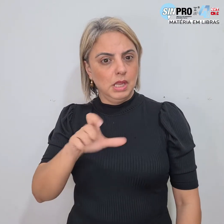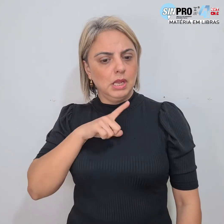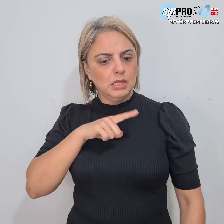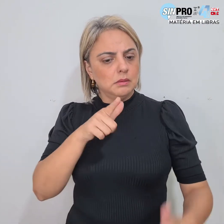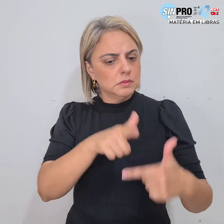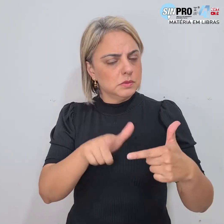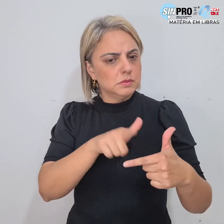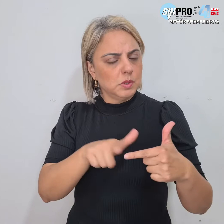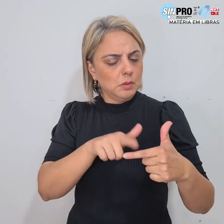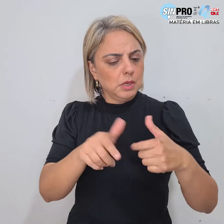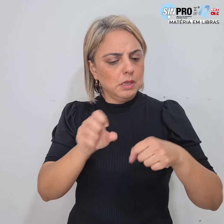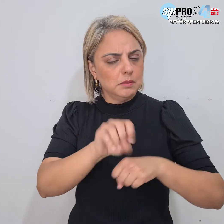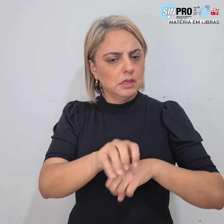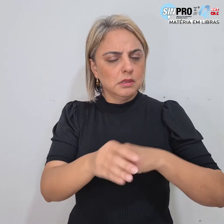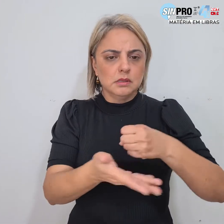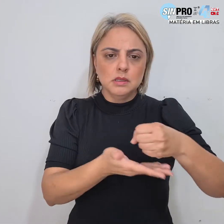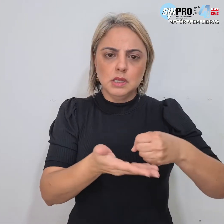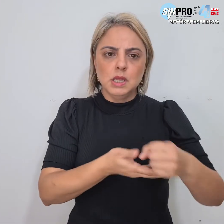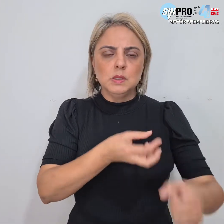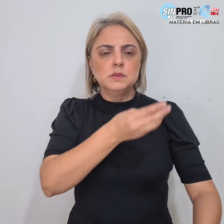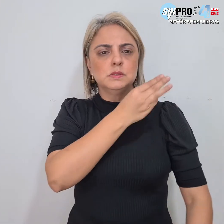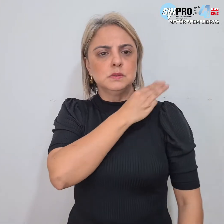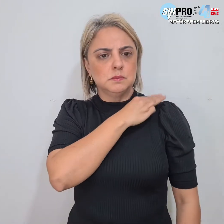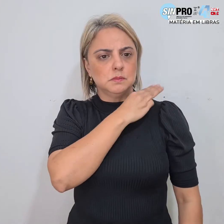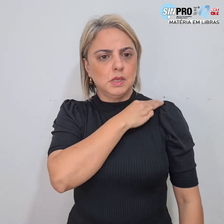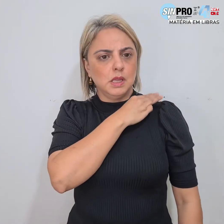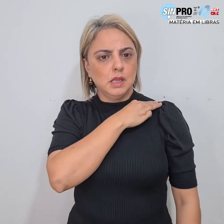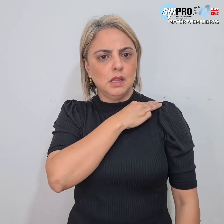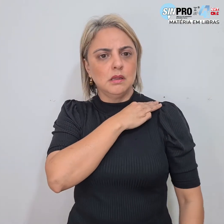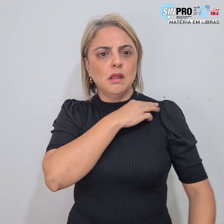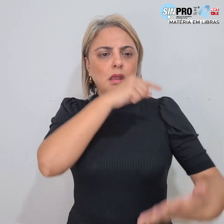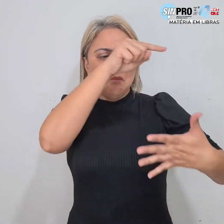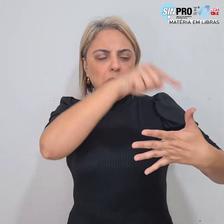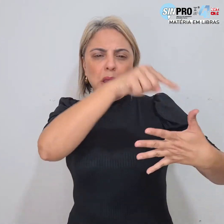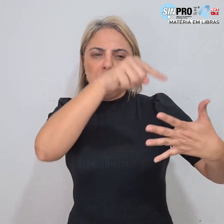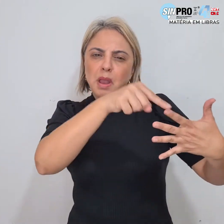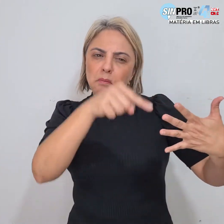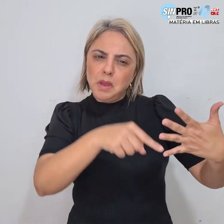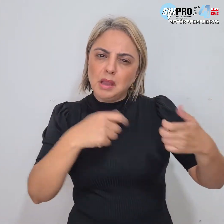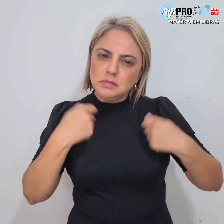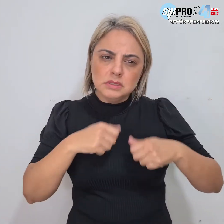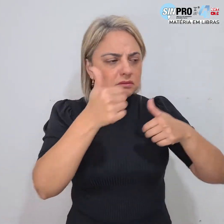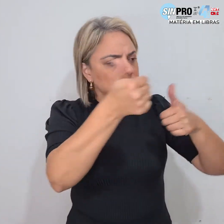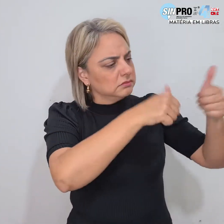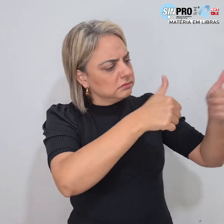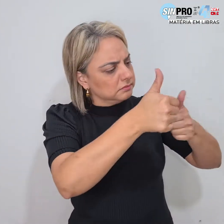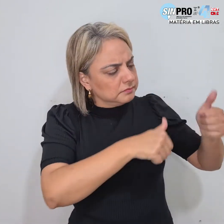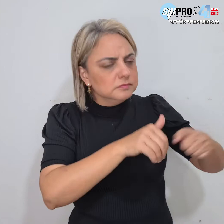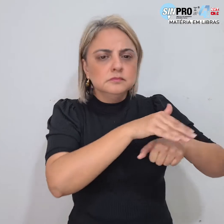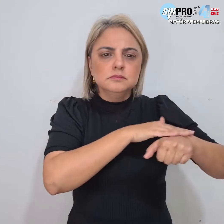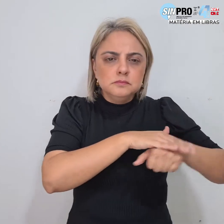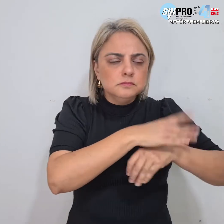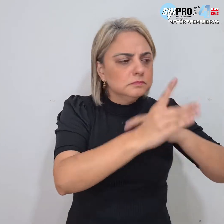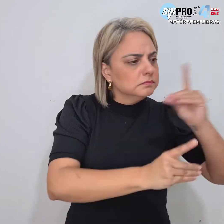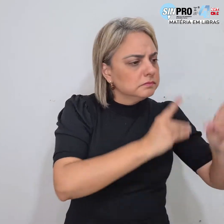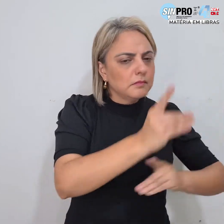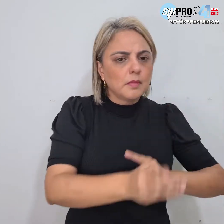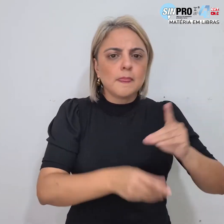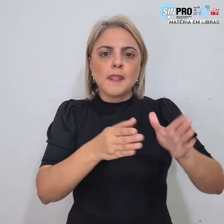problemas na educação básica e no ensino médio, pontos que precisam ser analisados e debatidos para que